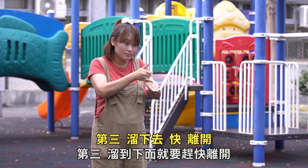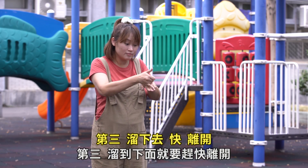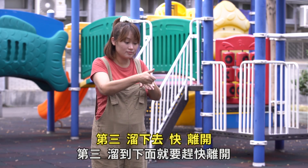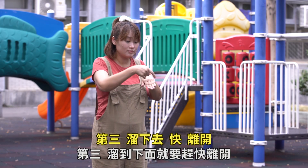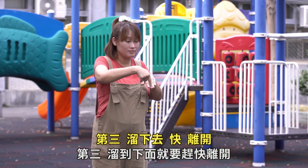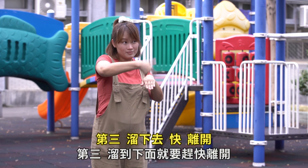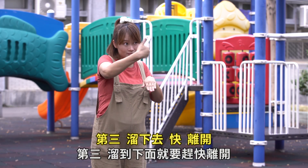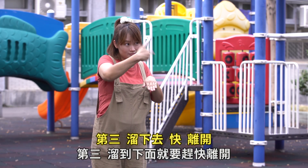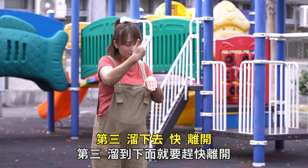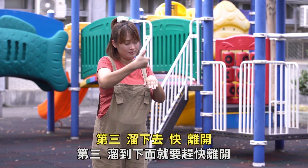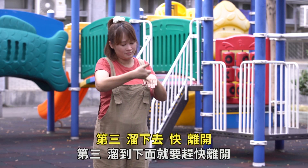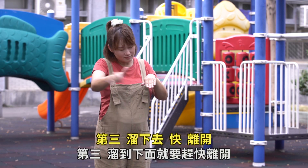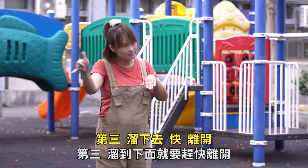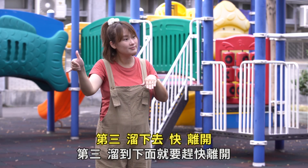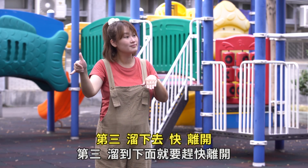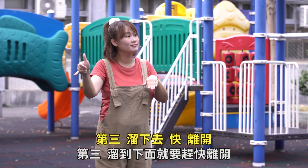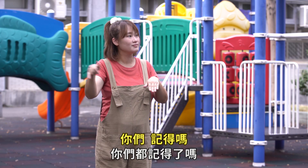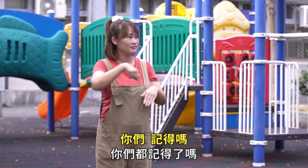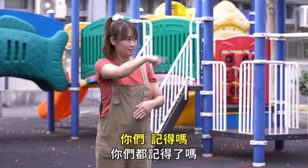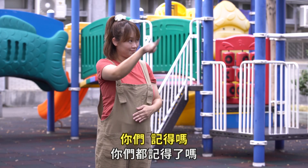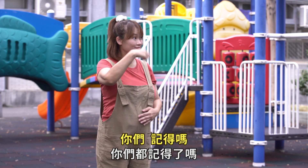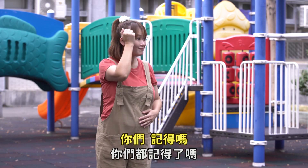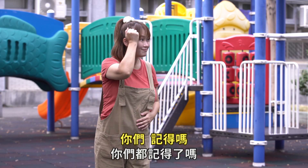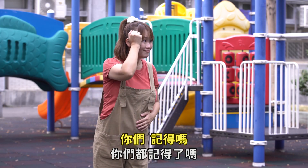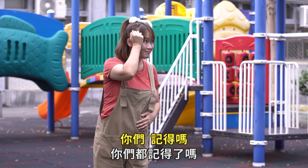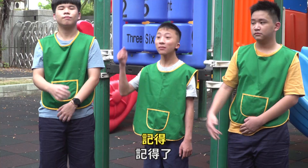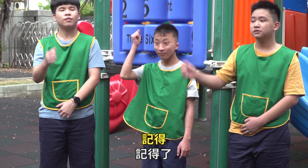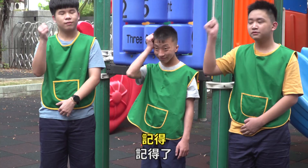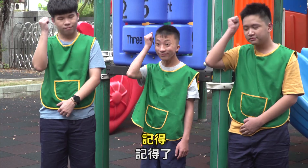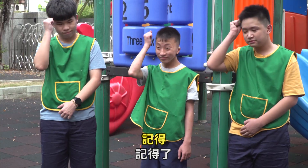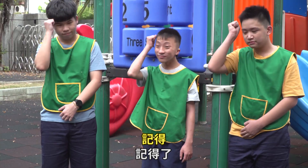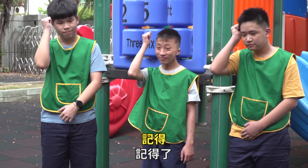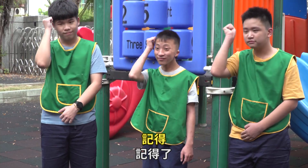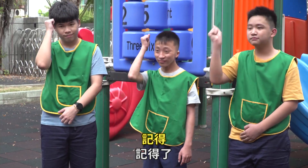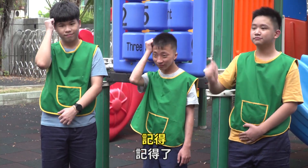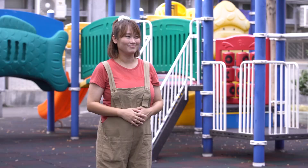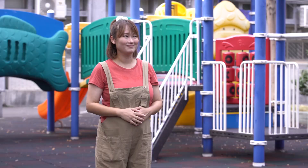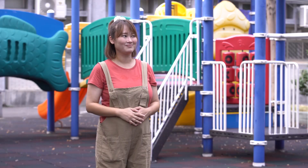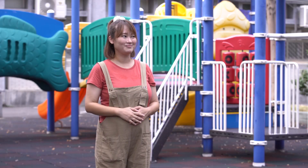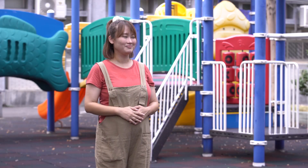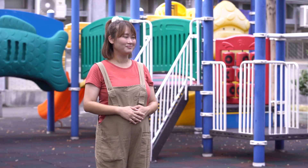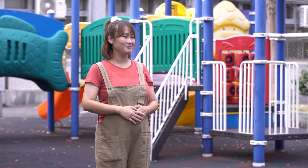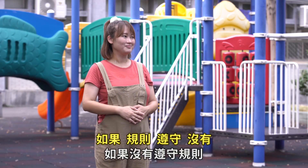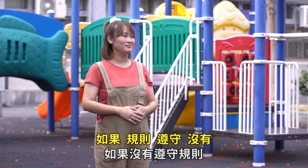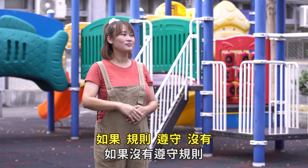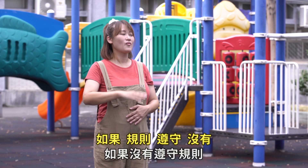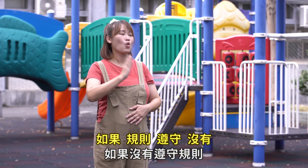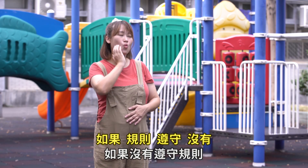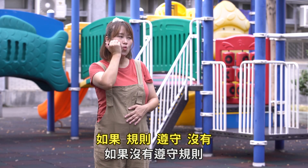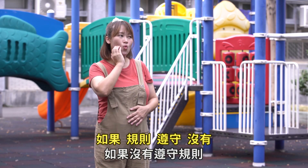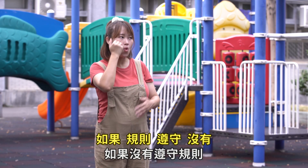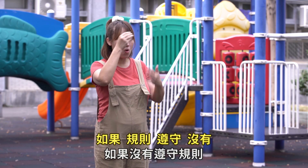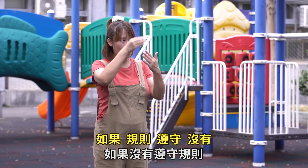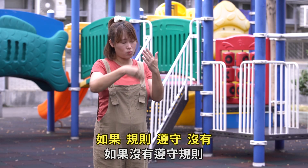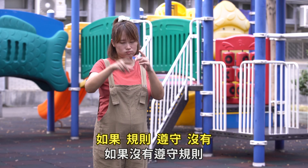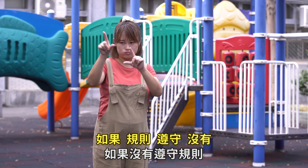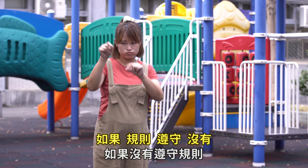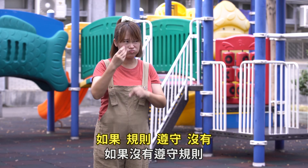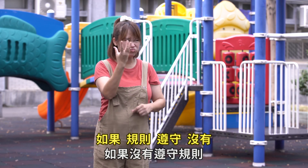下面就要赶快离开。你们都记得了吗？ 记得了。 如果没有遵守